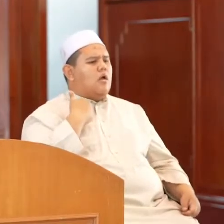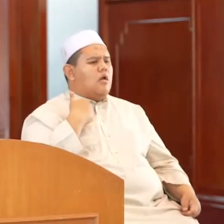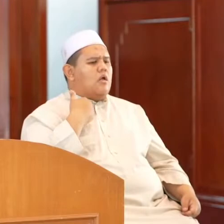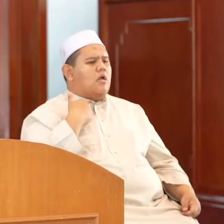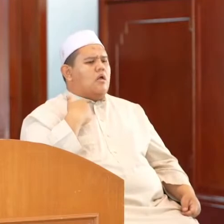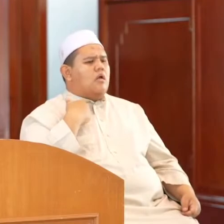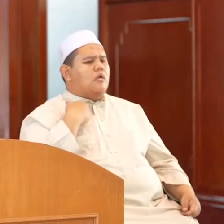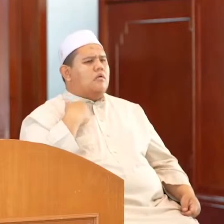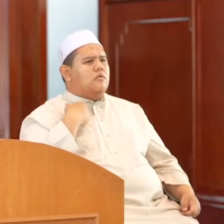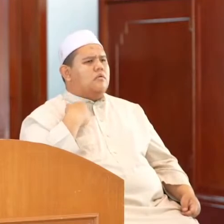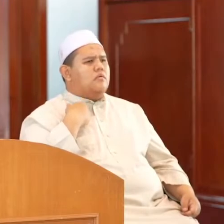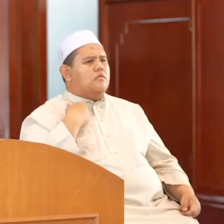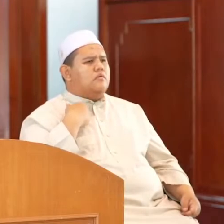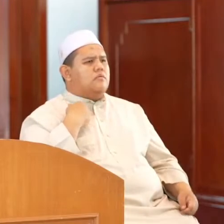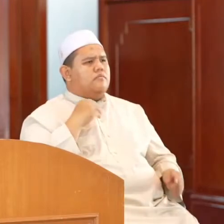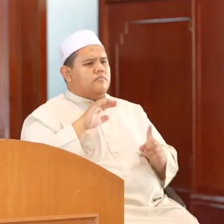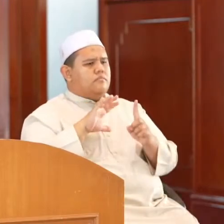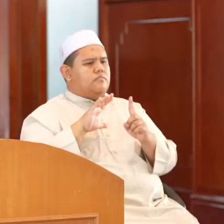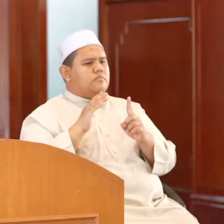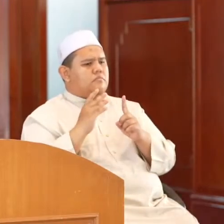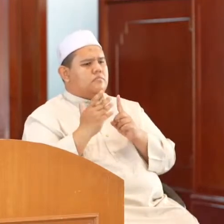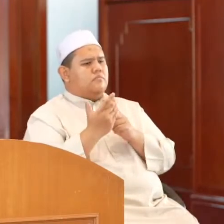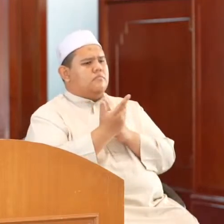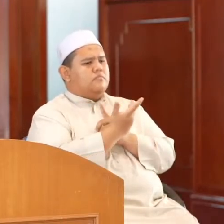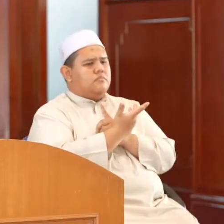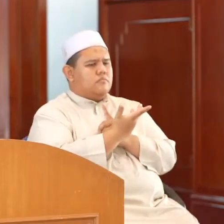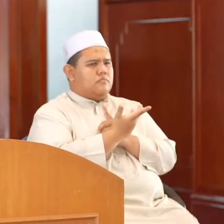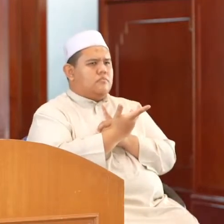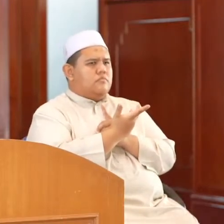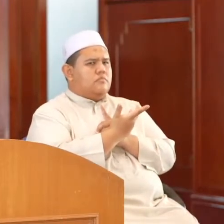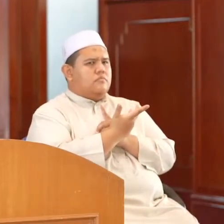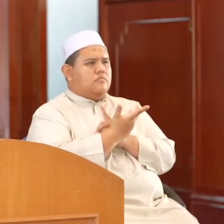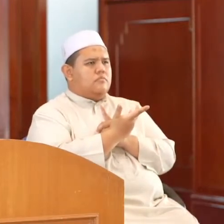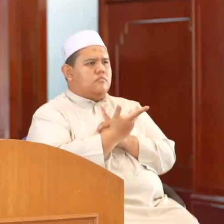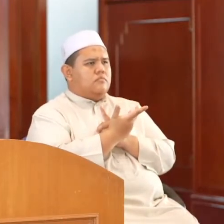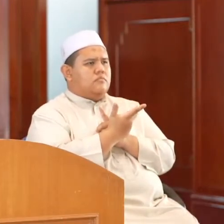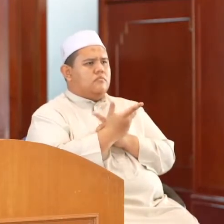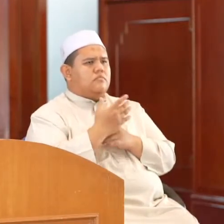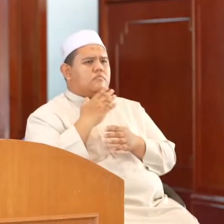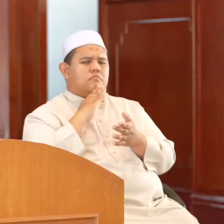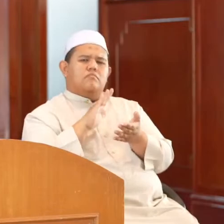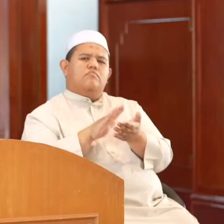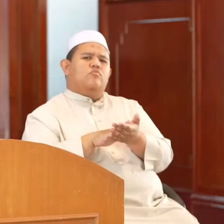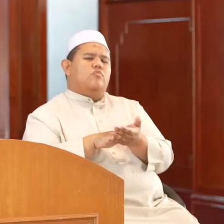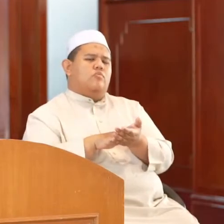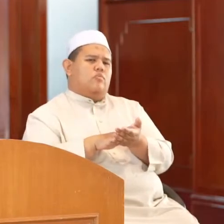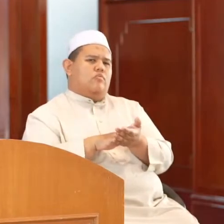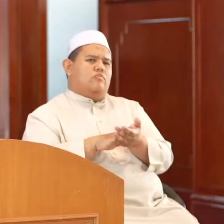environment, zuruf ataupun bi'ah, suasana yang tak baik.